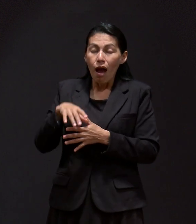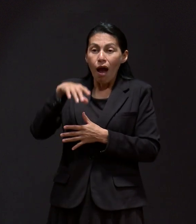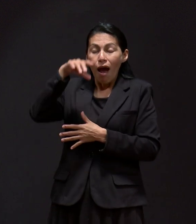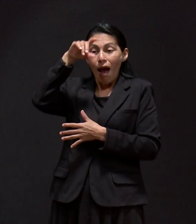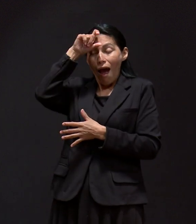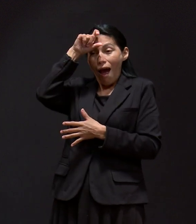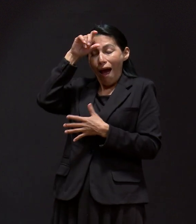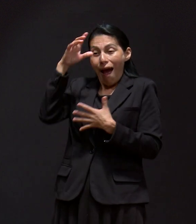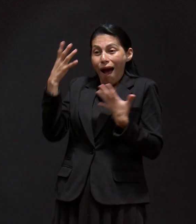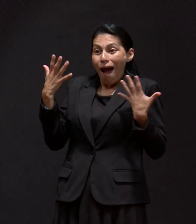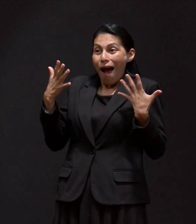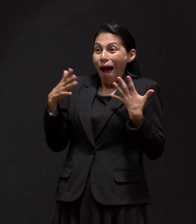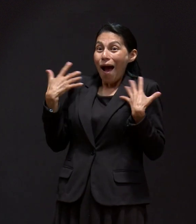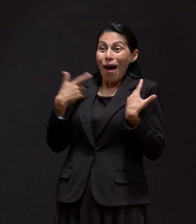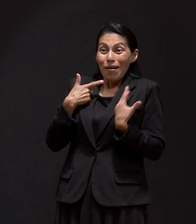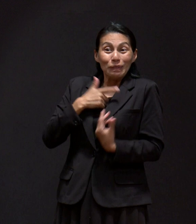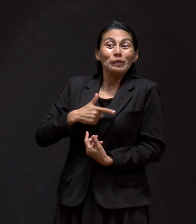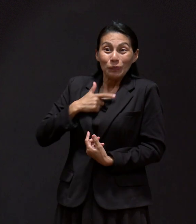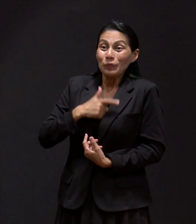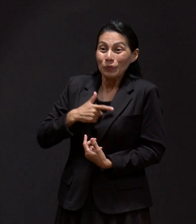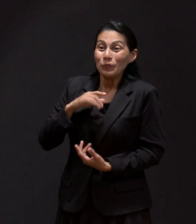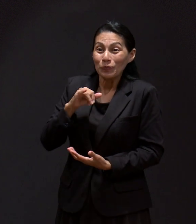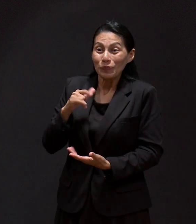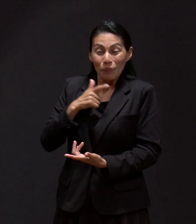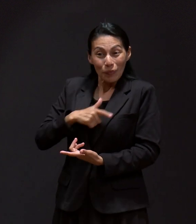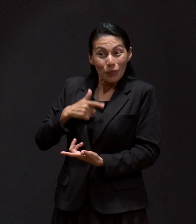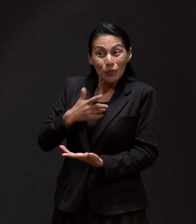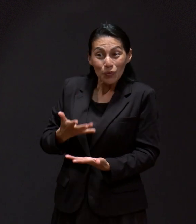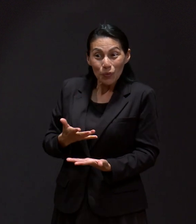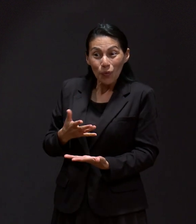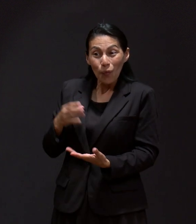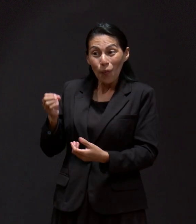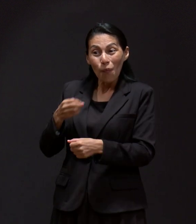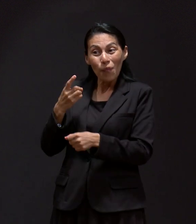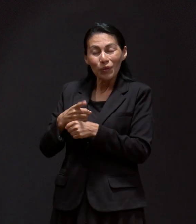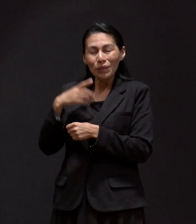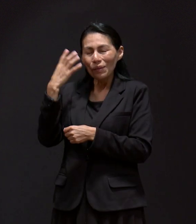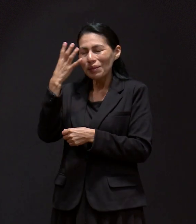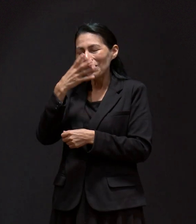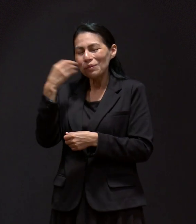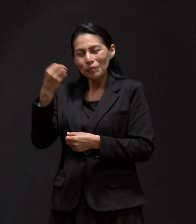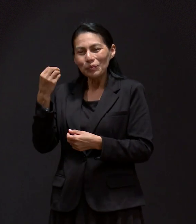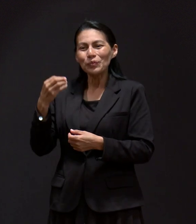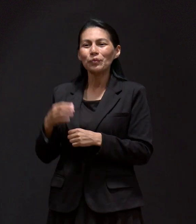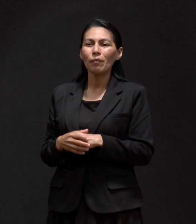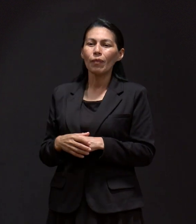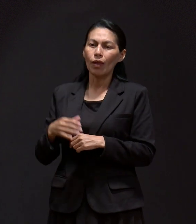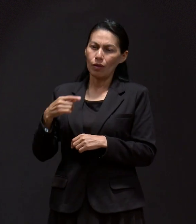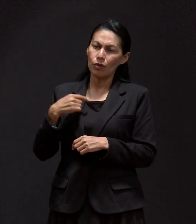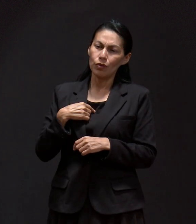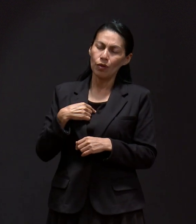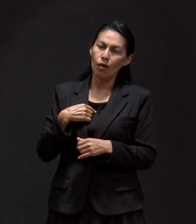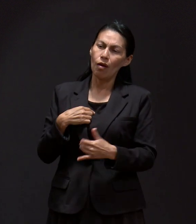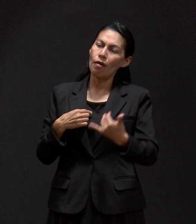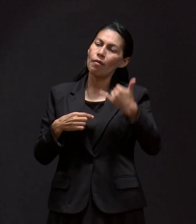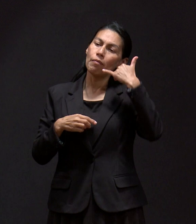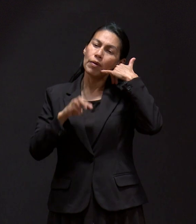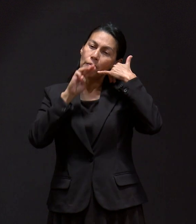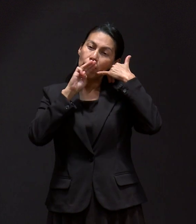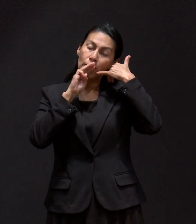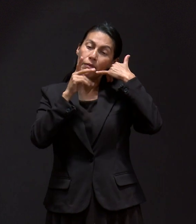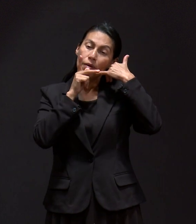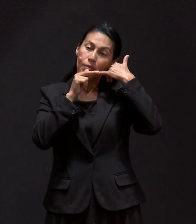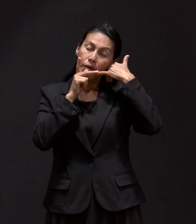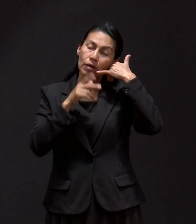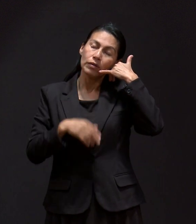claro que sí me lleno de ilusión esa oportunidad y cuando yo le comunique